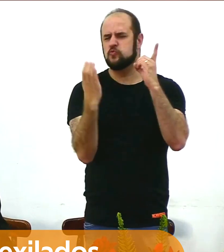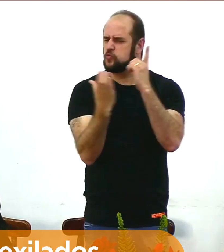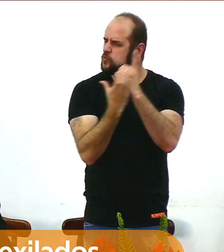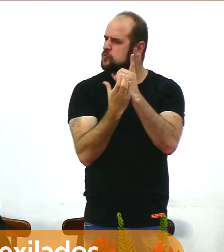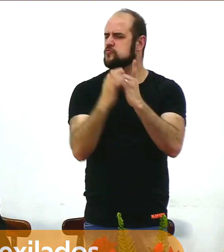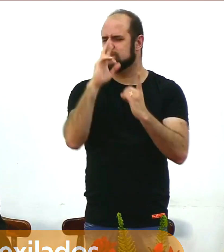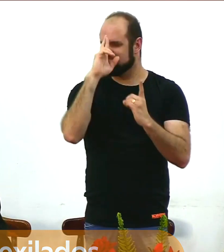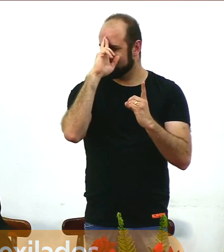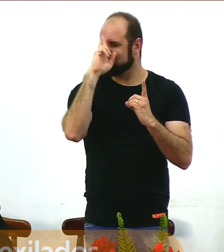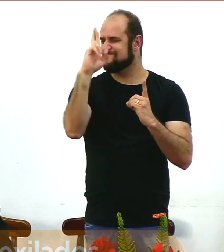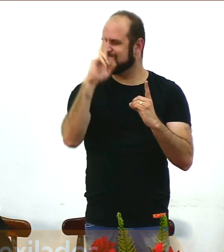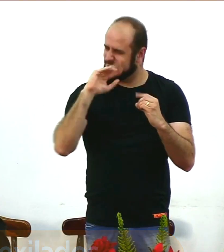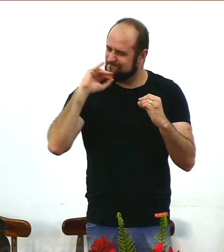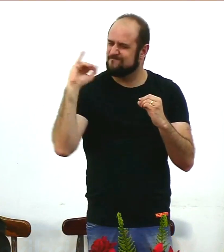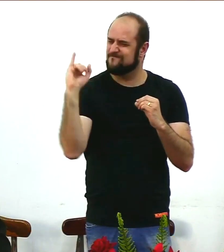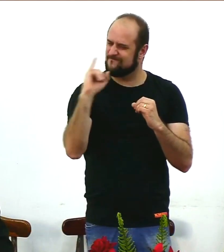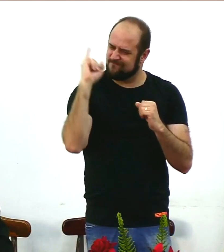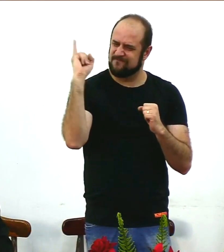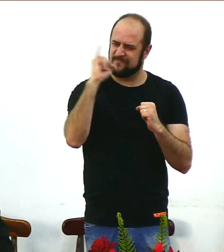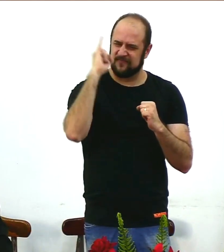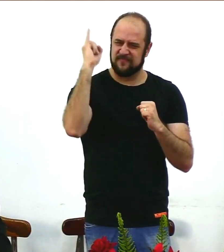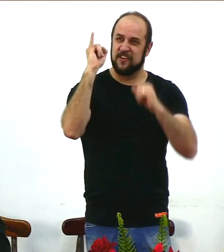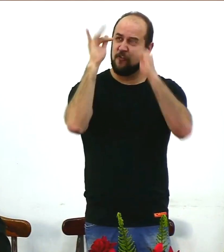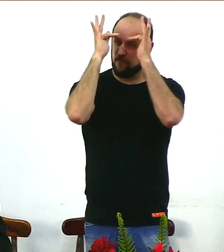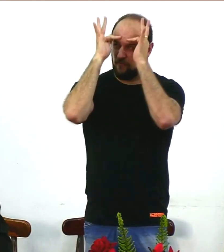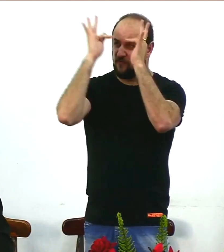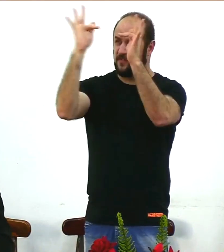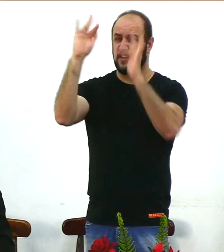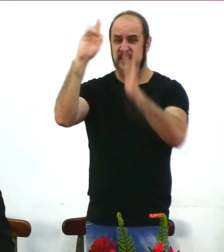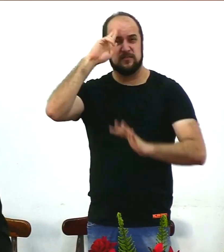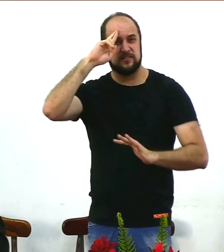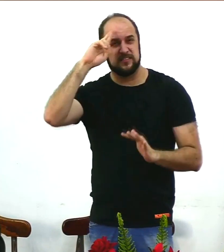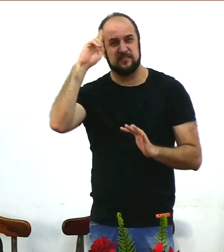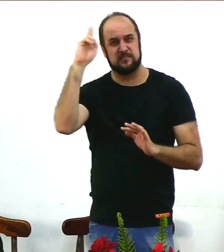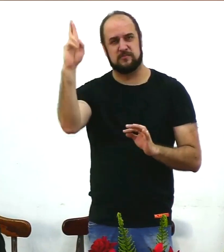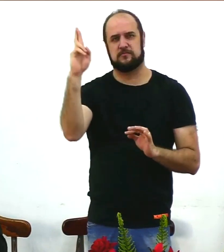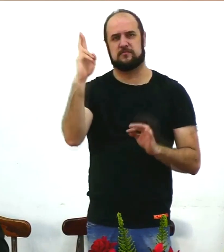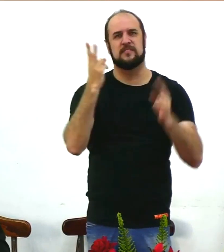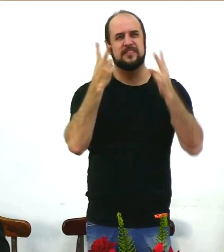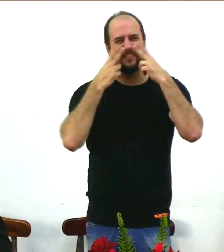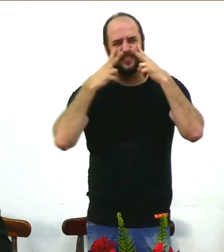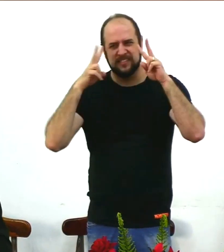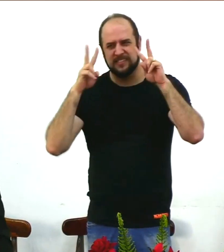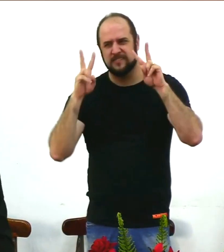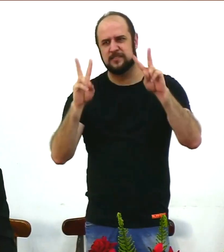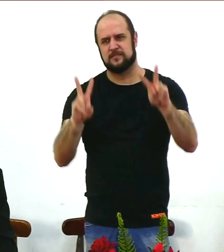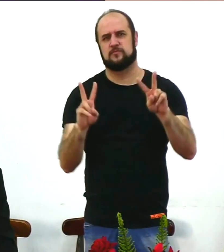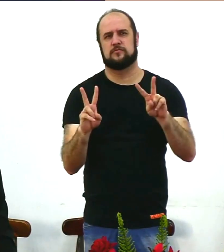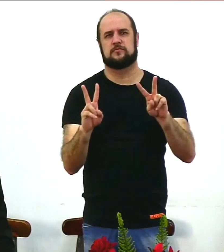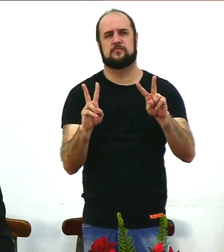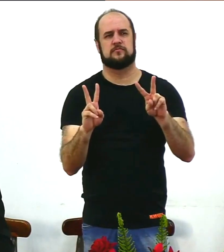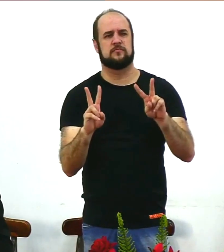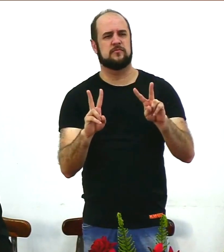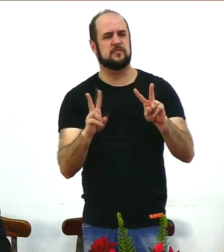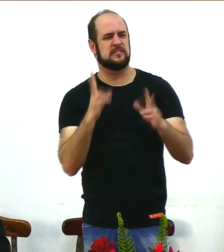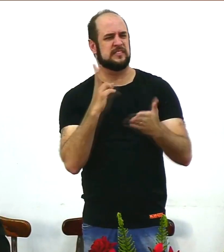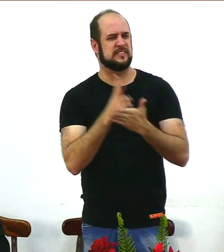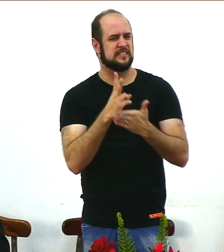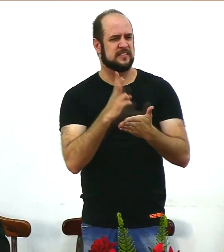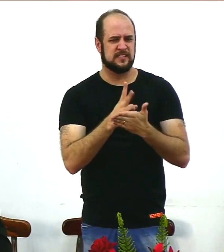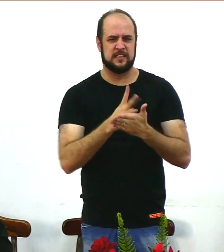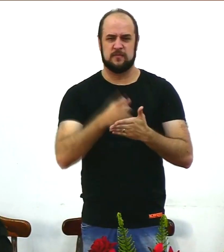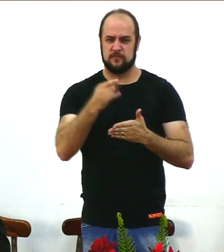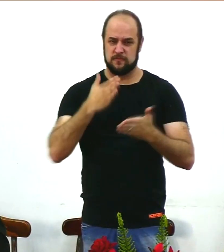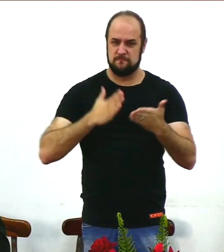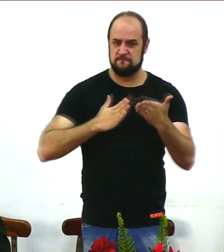semelhante a deste meu querido irmão. Olha, às vezes nós não damos valor mesmo a